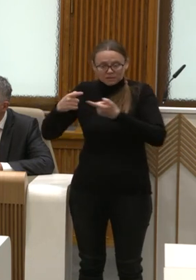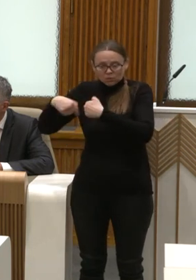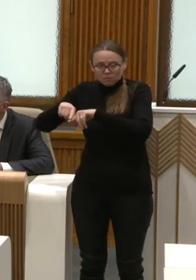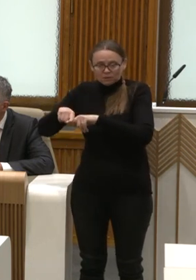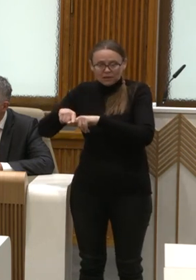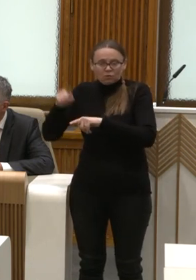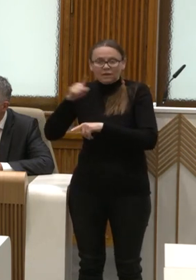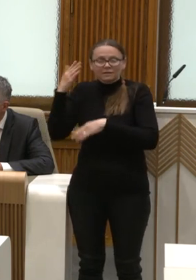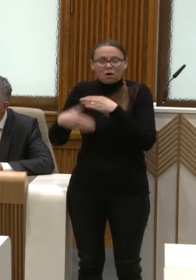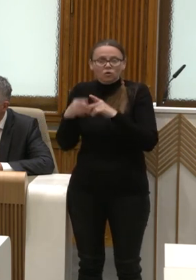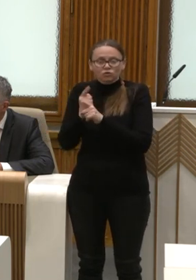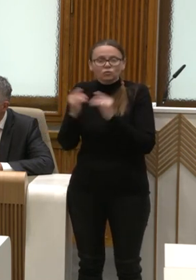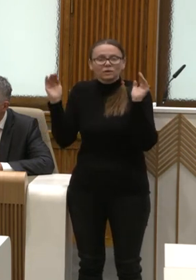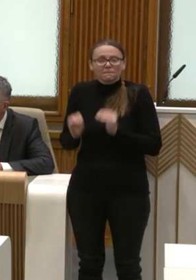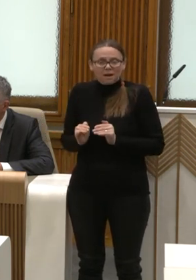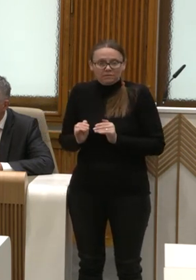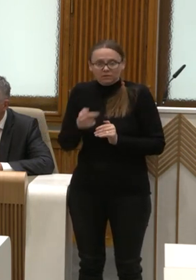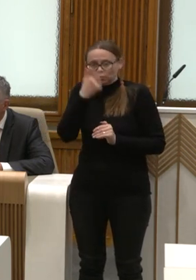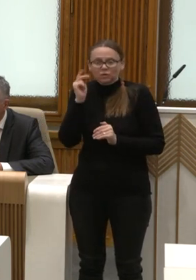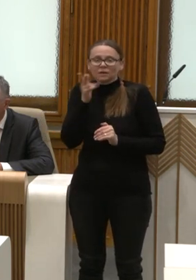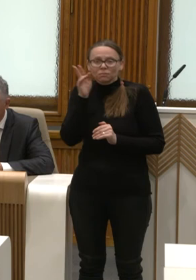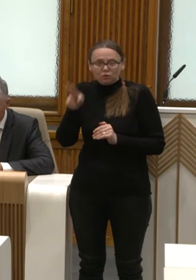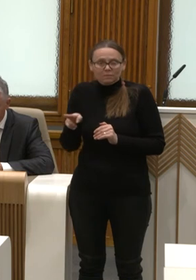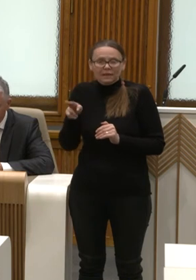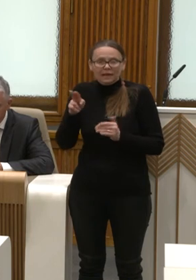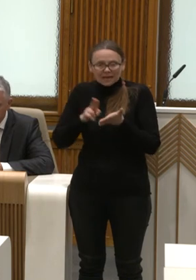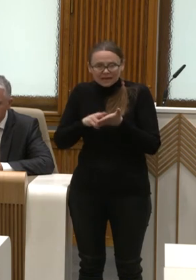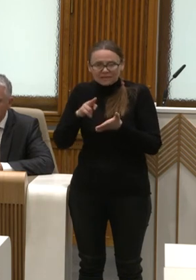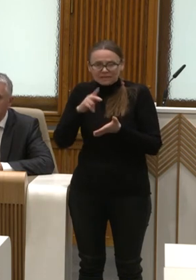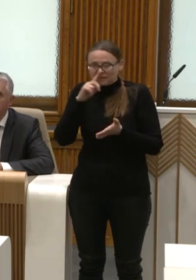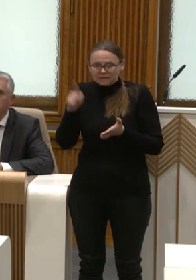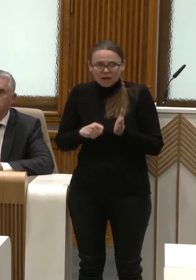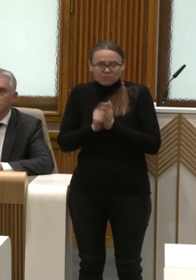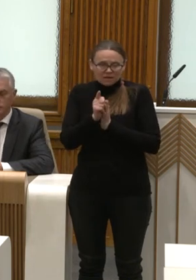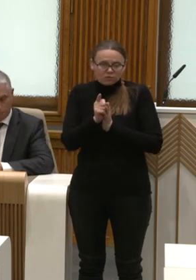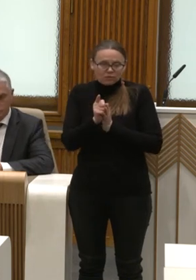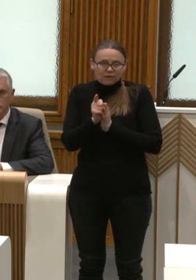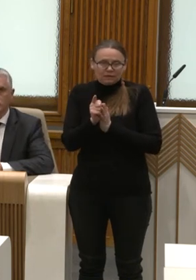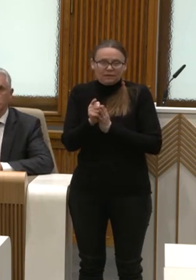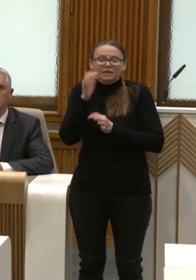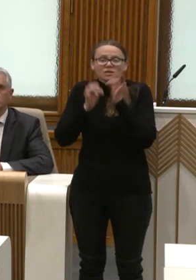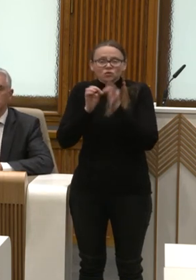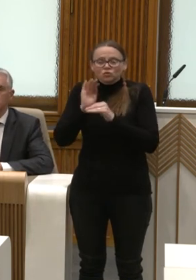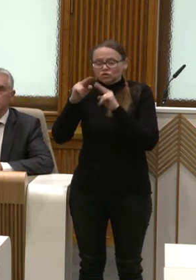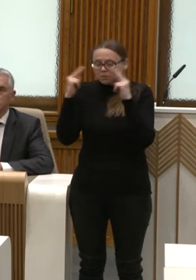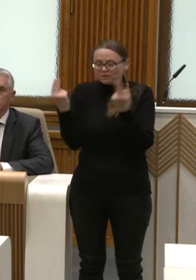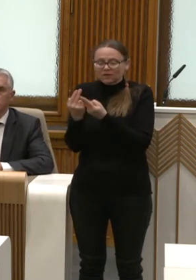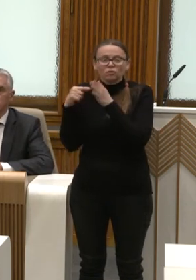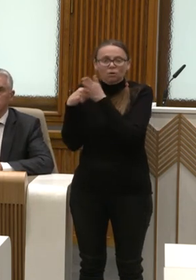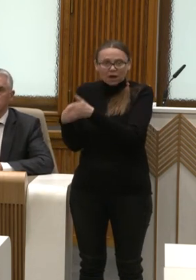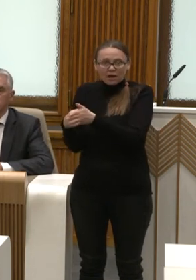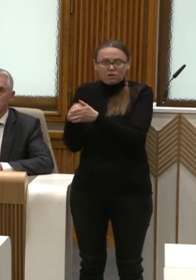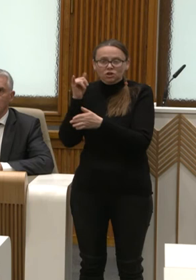in na koncu seveda tudi manj ljudi, ki bodo imeli res slab izid. Izkušnje po svetu kažejo, da